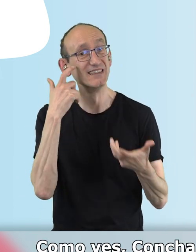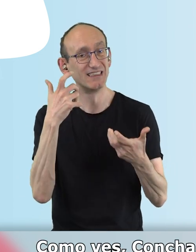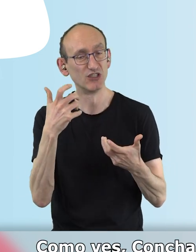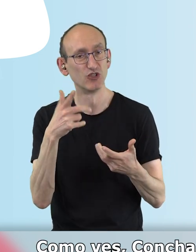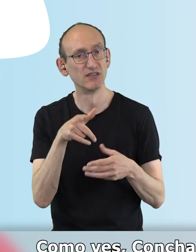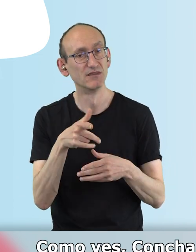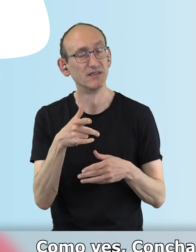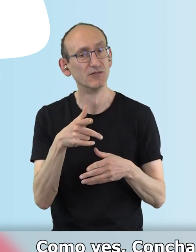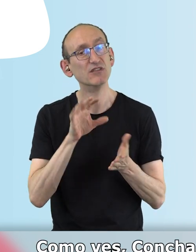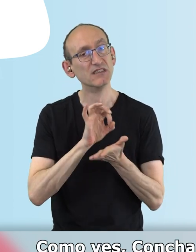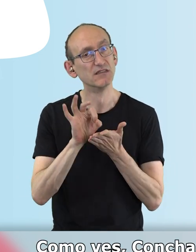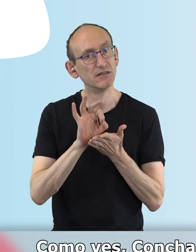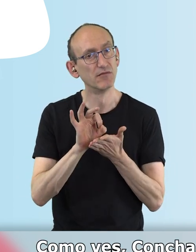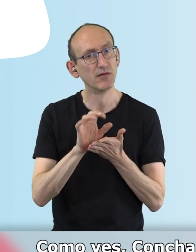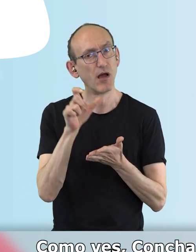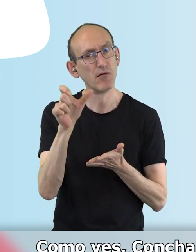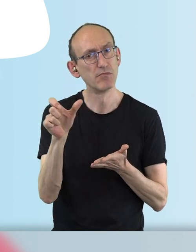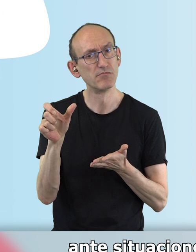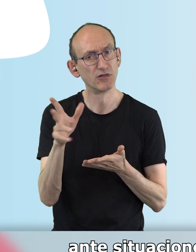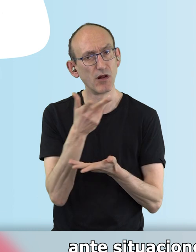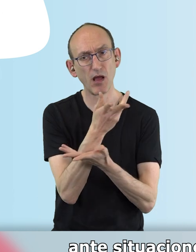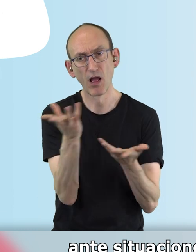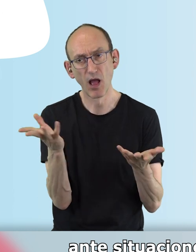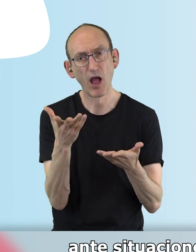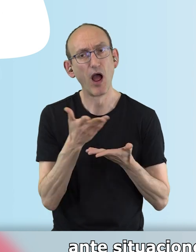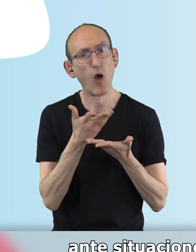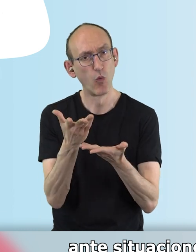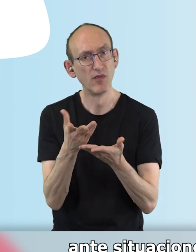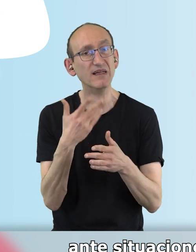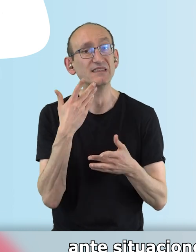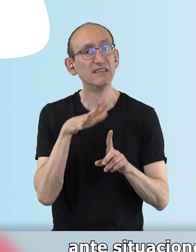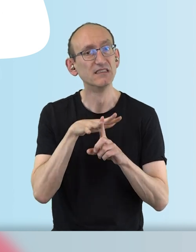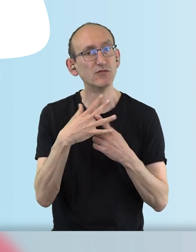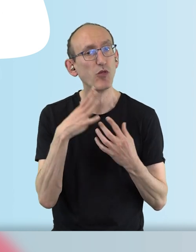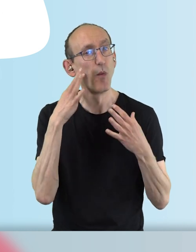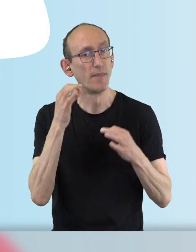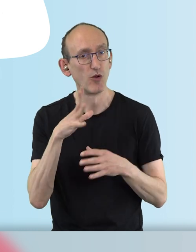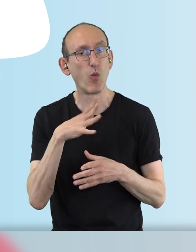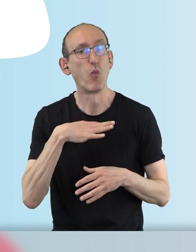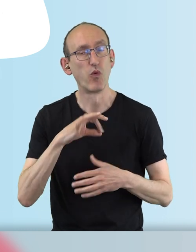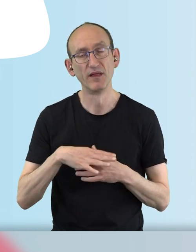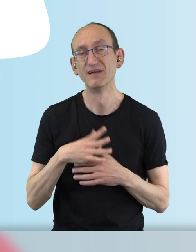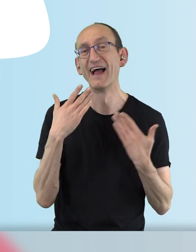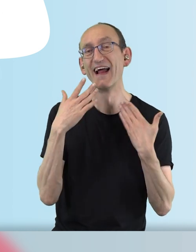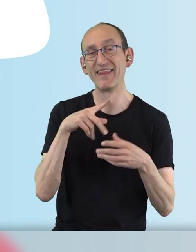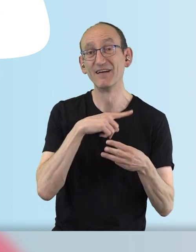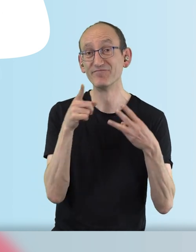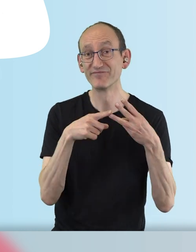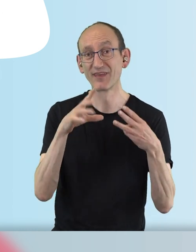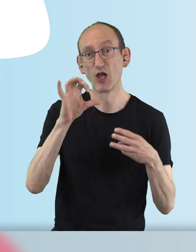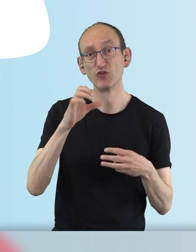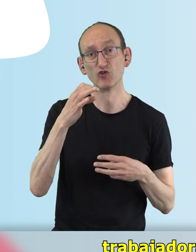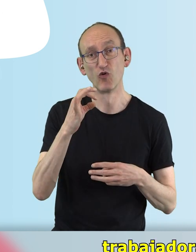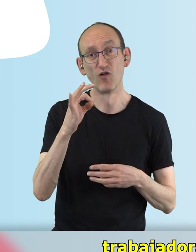Concha, es un servicio que puede ayudar a muchas personas ante situaciones de apuro y de peligro. Gracias, Manolo. Y ahora vamos con